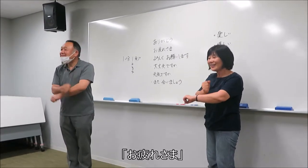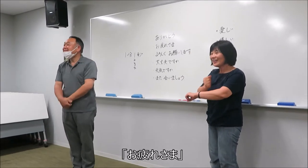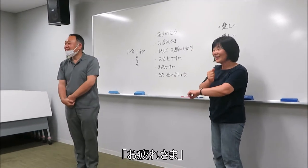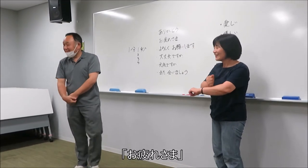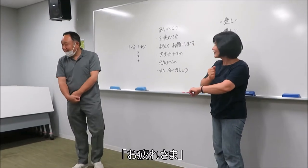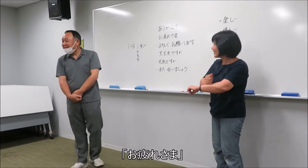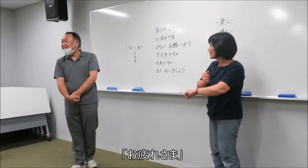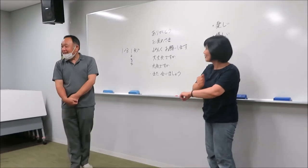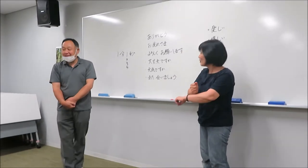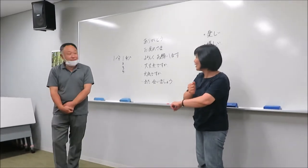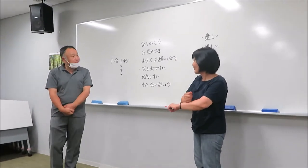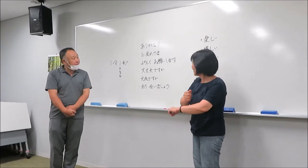お疲れ様。